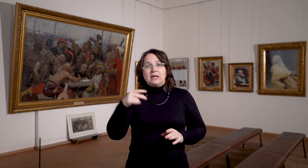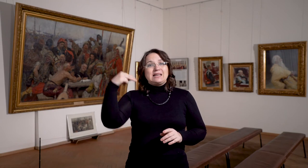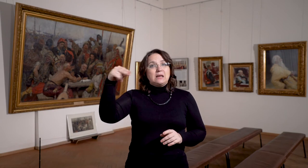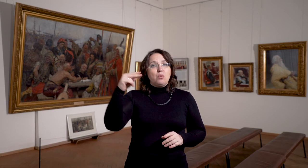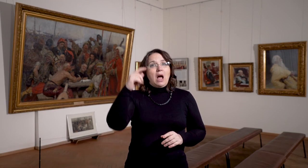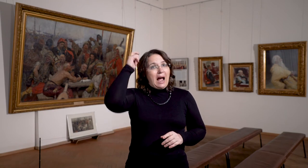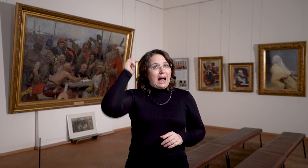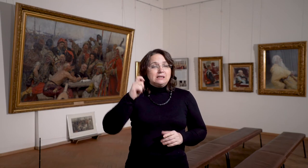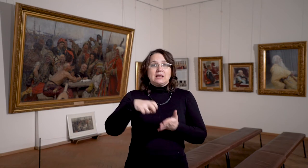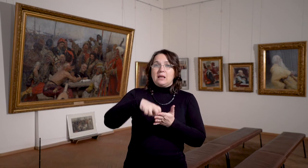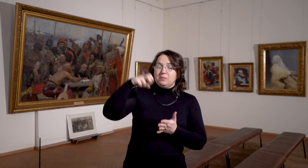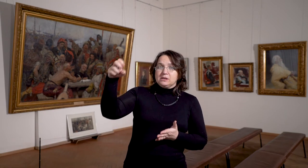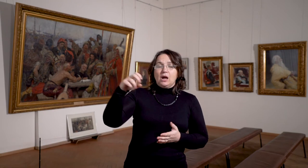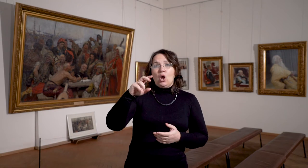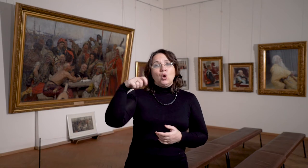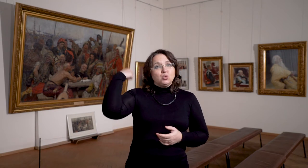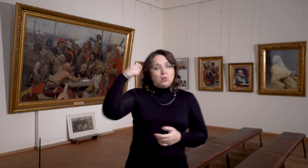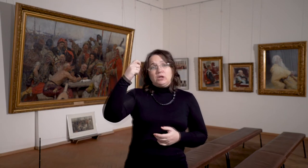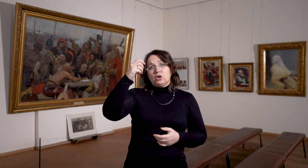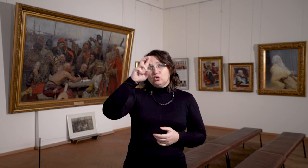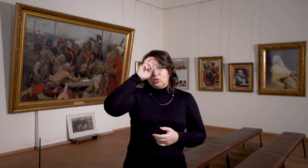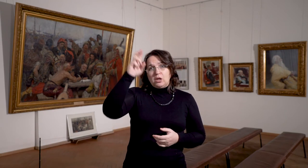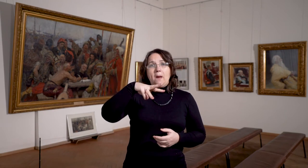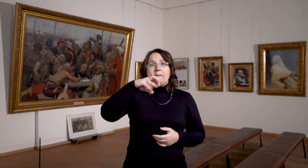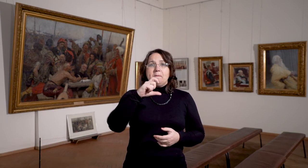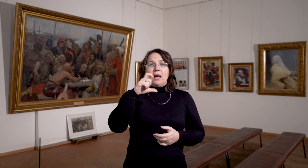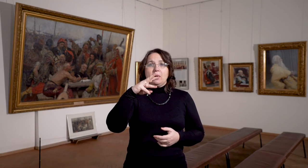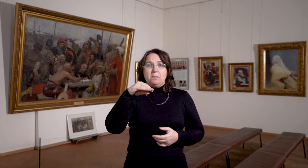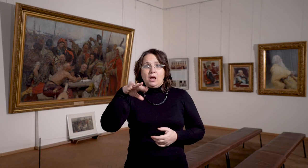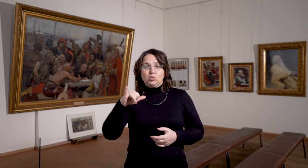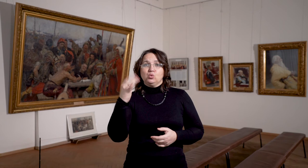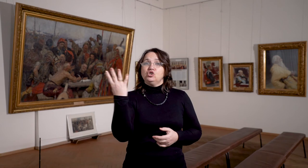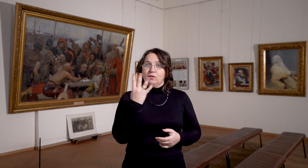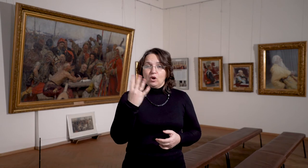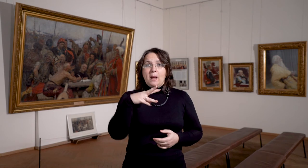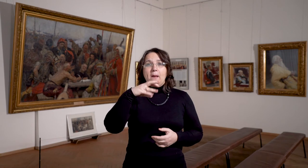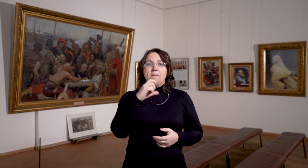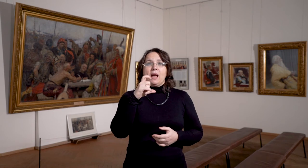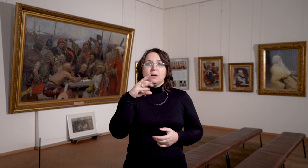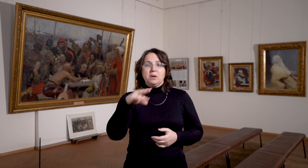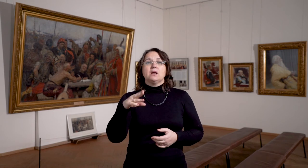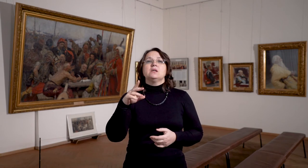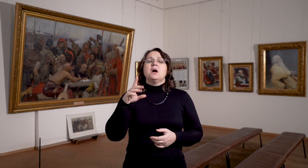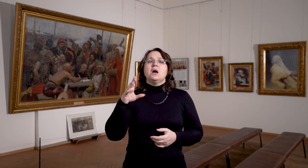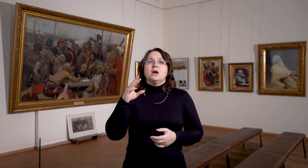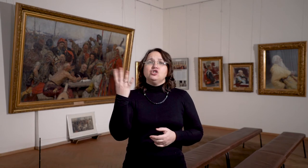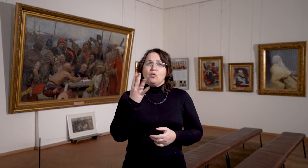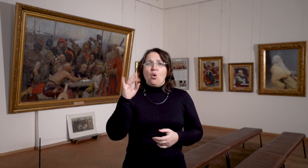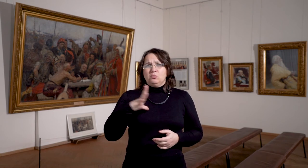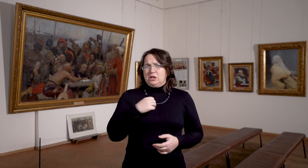написали турецкому султану Мехмету IV. Мехмед IV был зол на запорожцев, они истребили его несколько